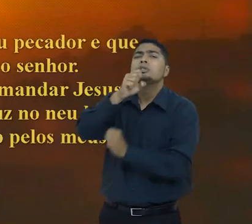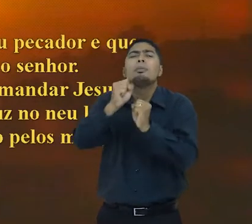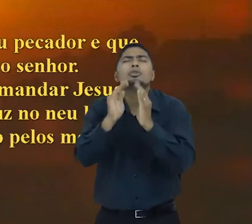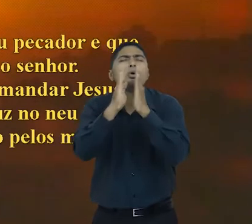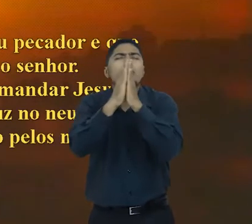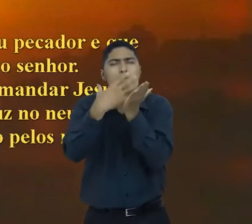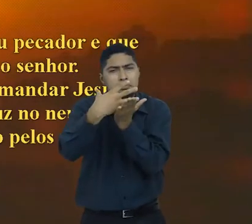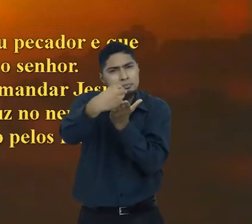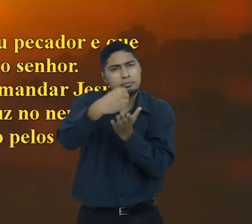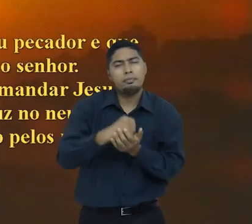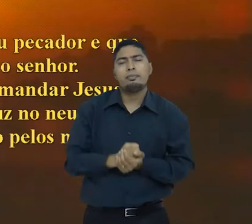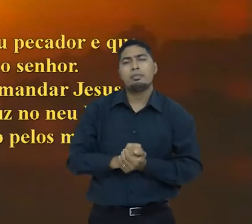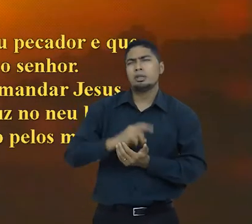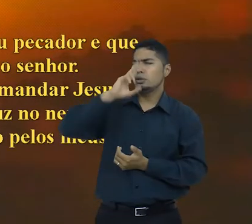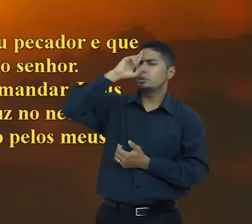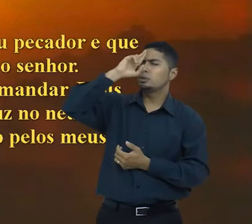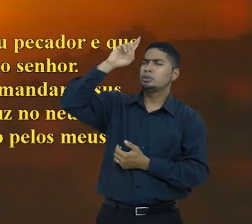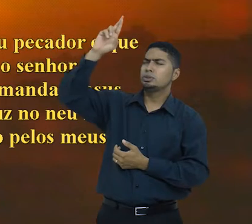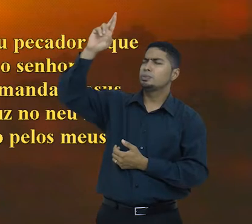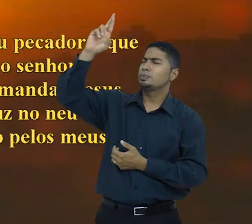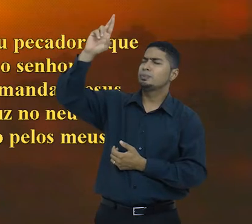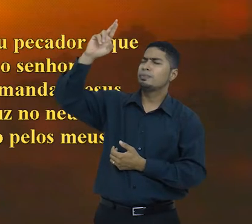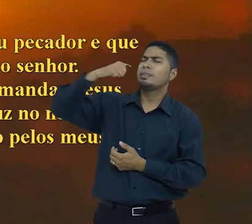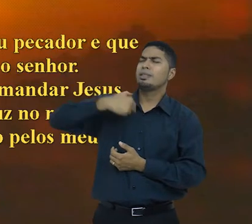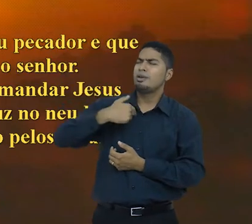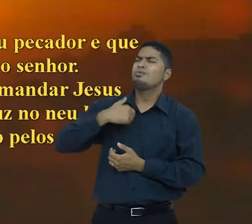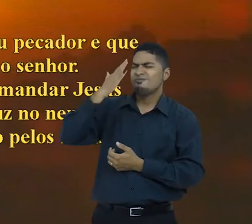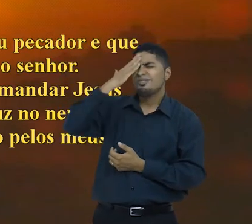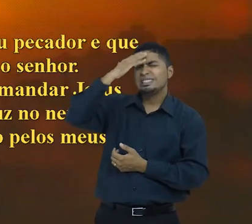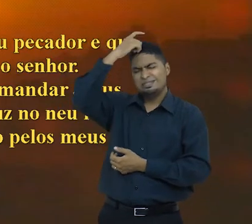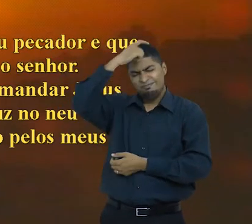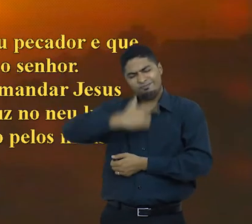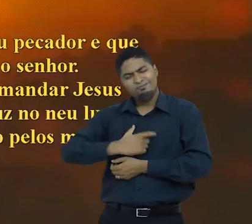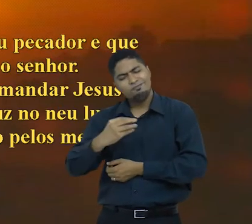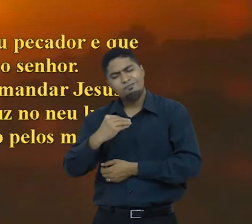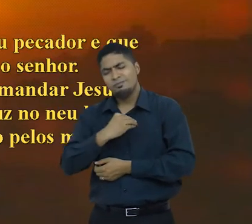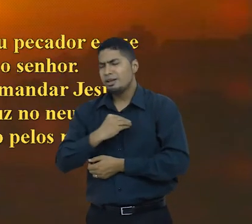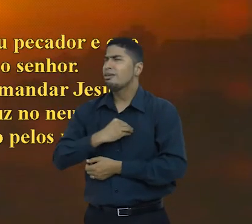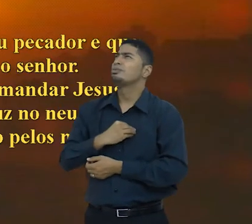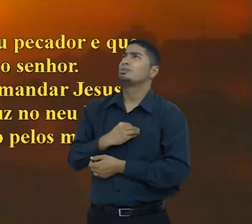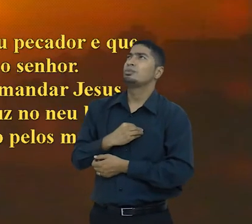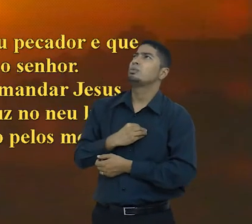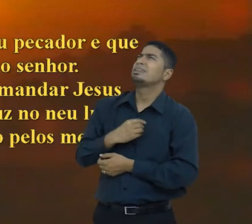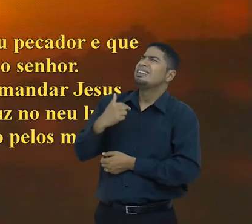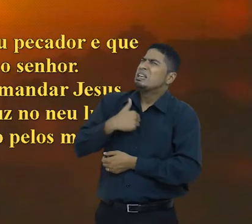orar assim: querido Senhor, eu reconheço que sou pecador, que me rebelei contra o